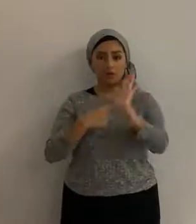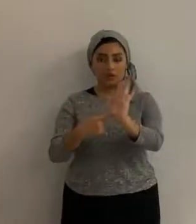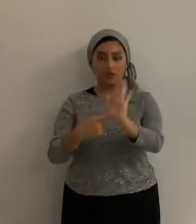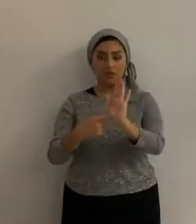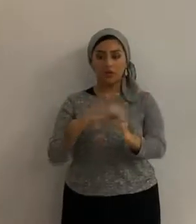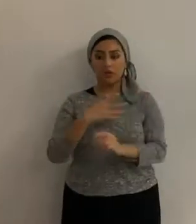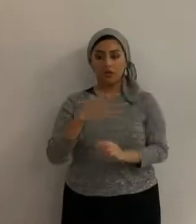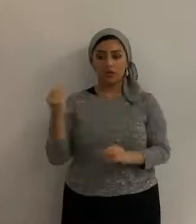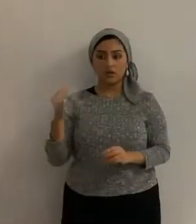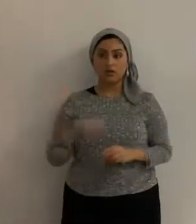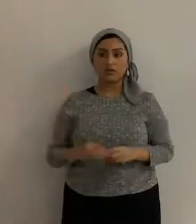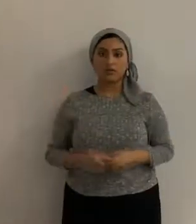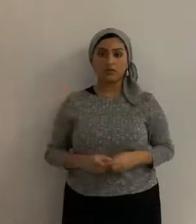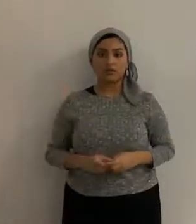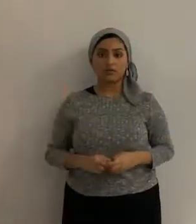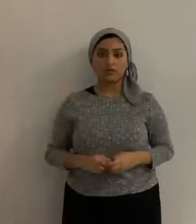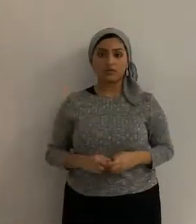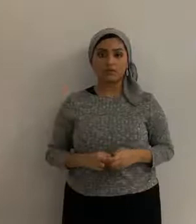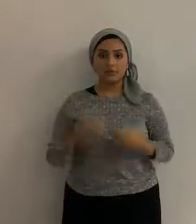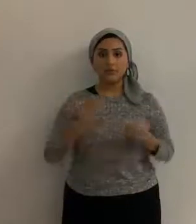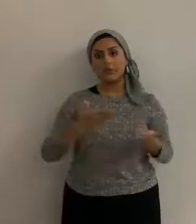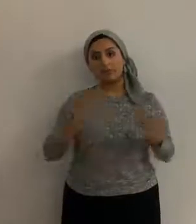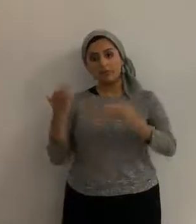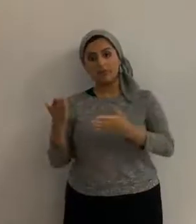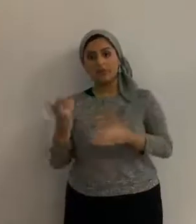y cedo la palabra, amado Roe.